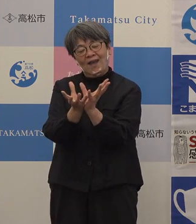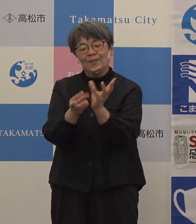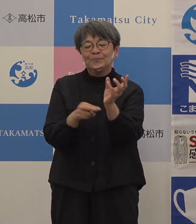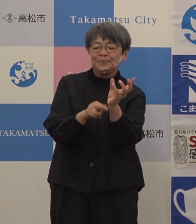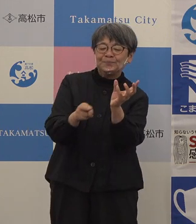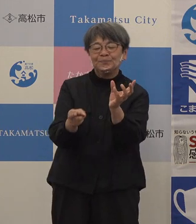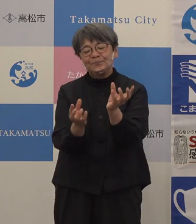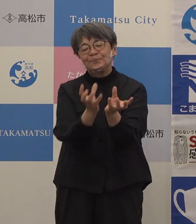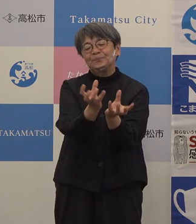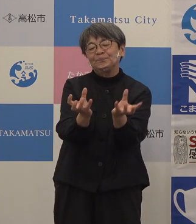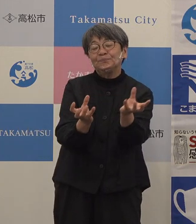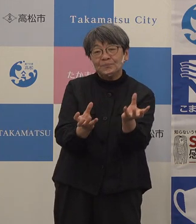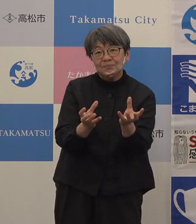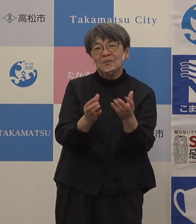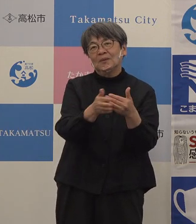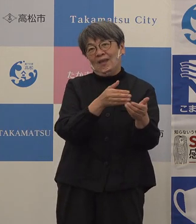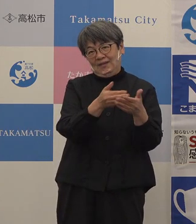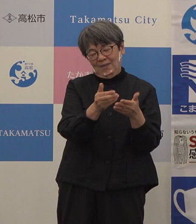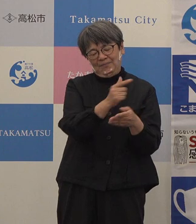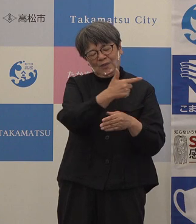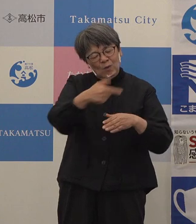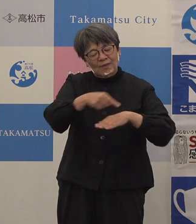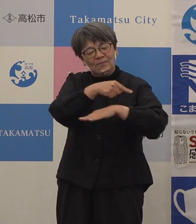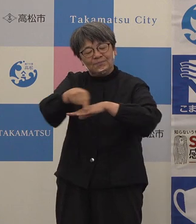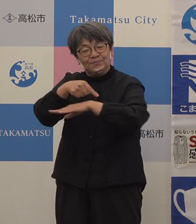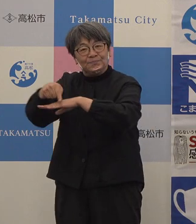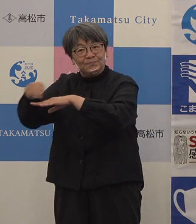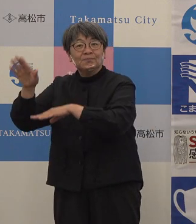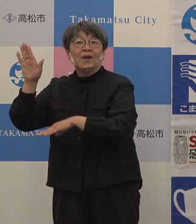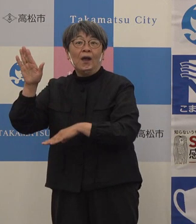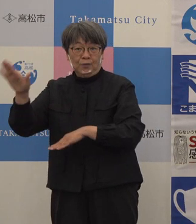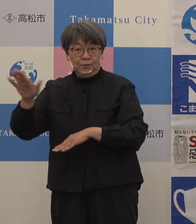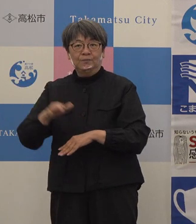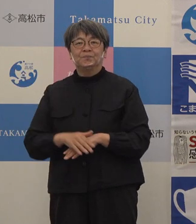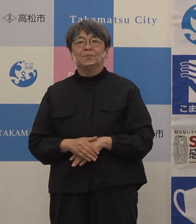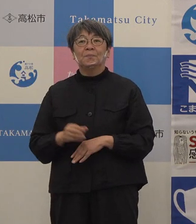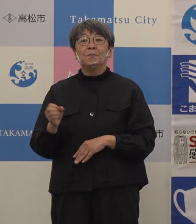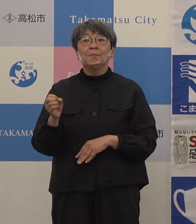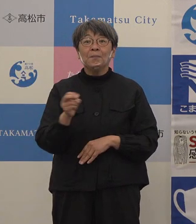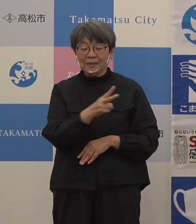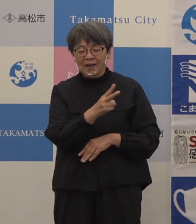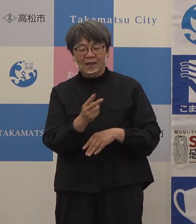ベントなどを楽しんでいけるようになっております。また復元工事が進みます。